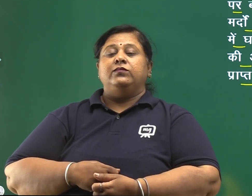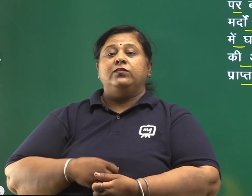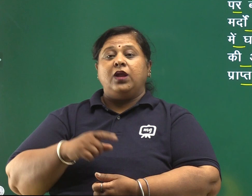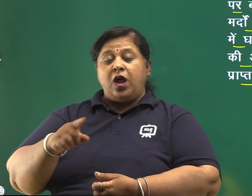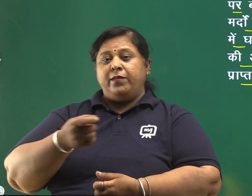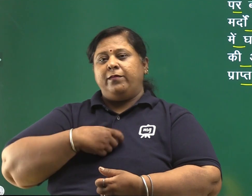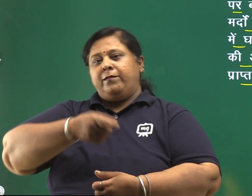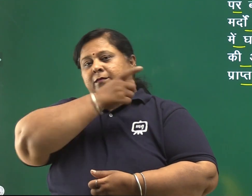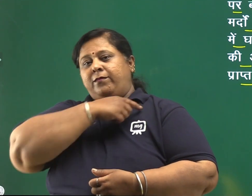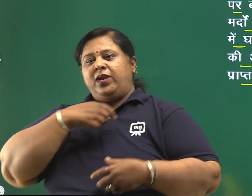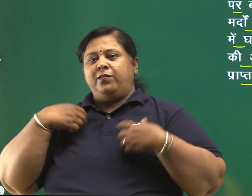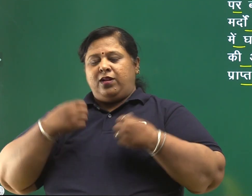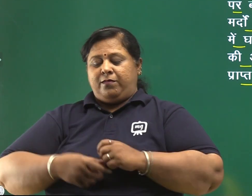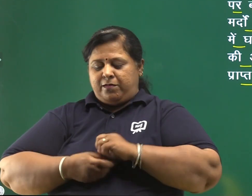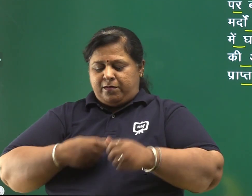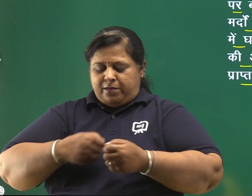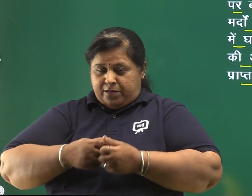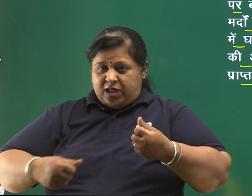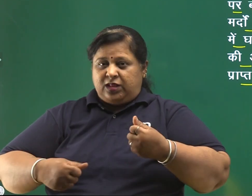और अपनी पीठ पर बांधकर